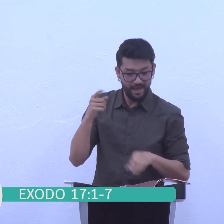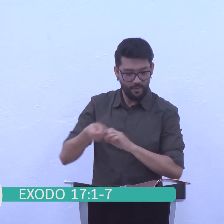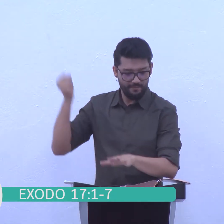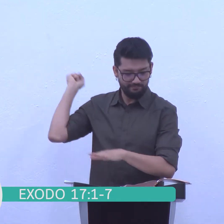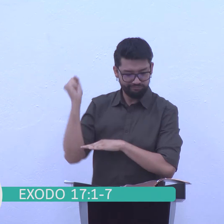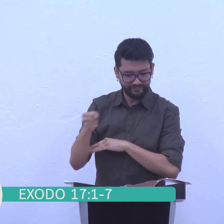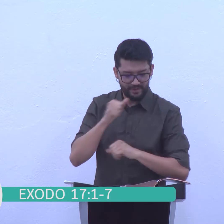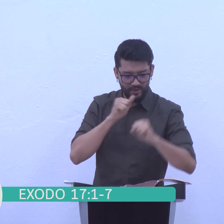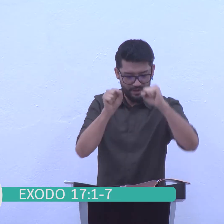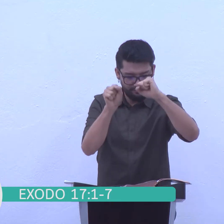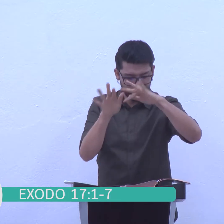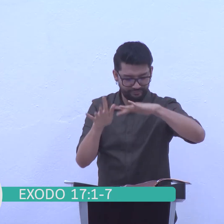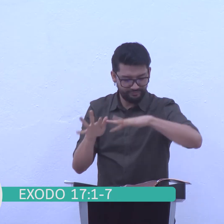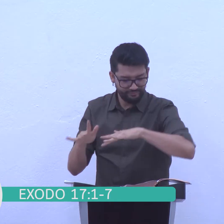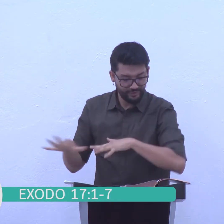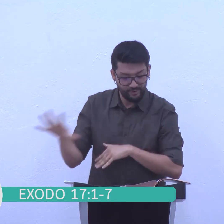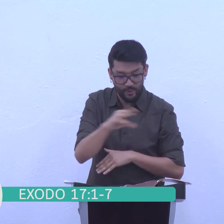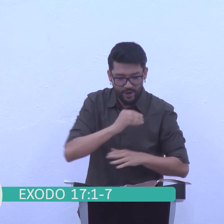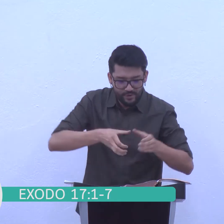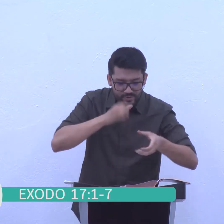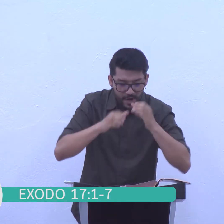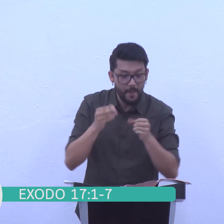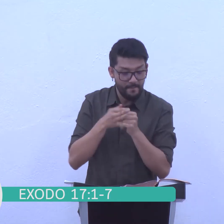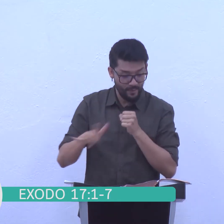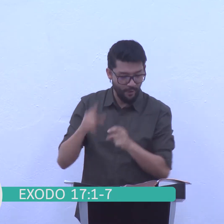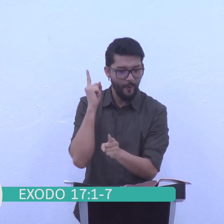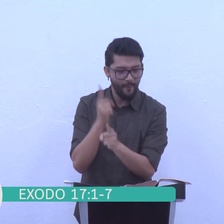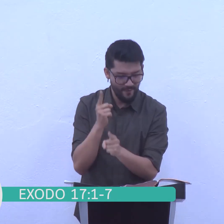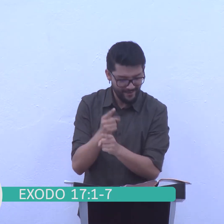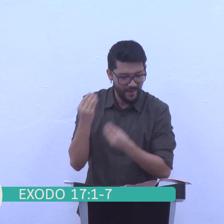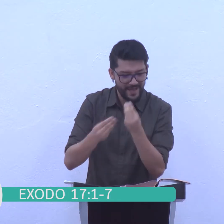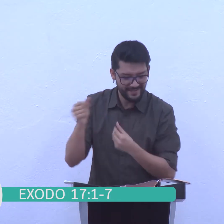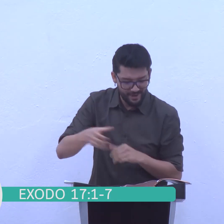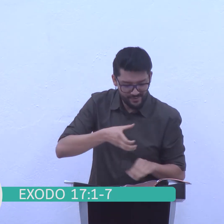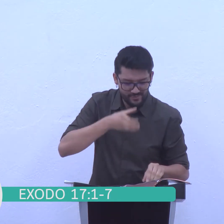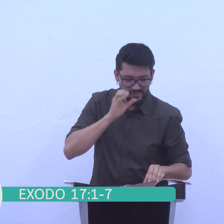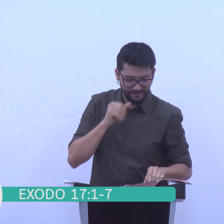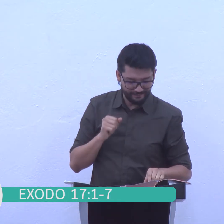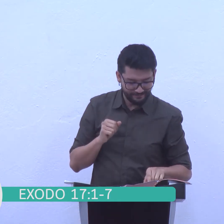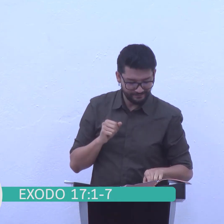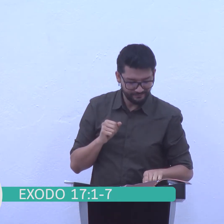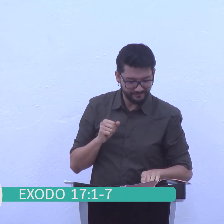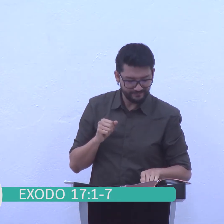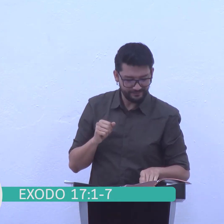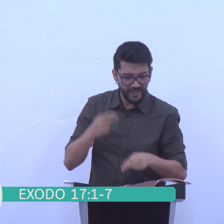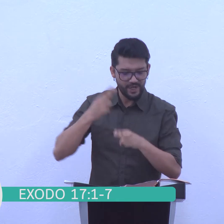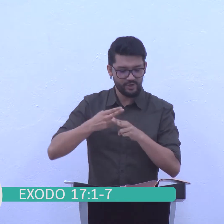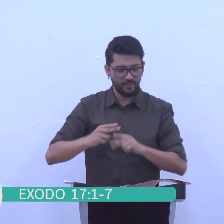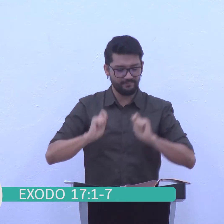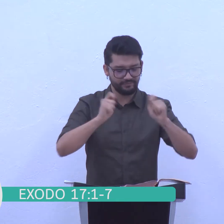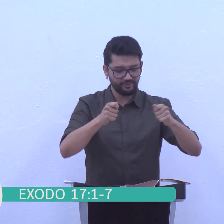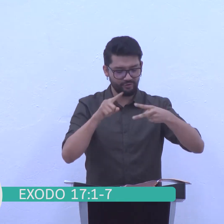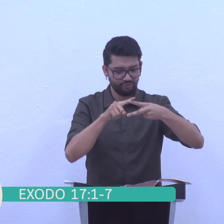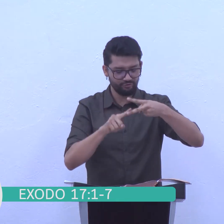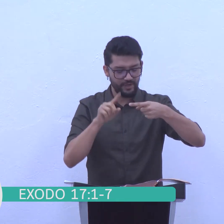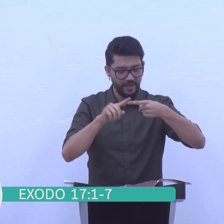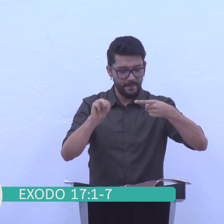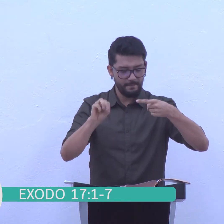He aquí que yo estaré delante de ti allí sobre la peña en Horeb, y golpearás la peña y saldrán